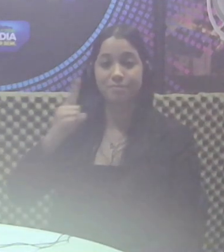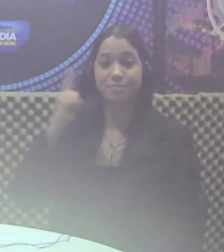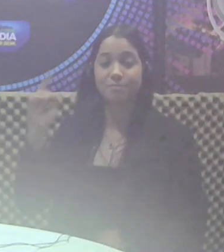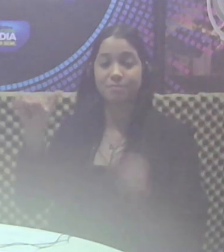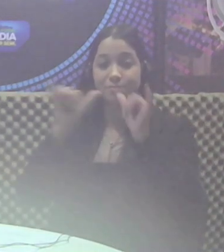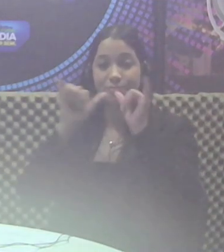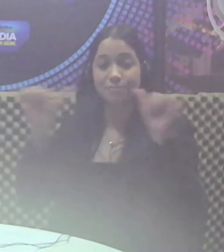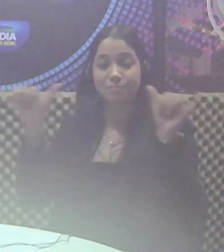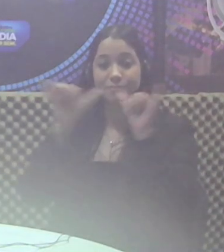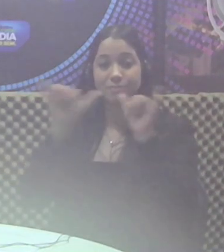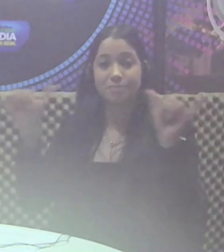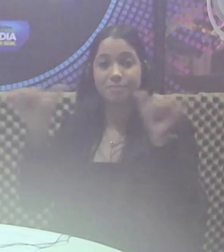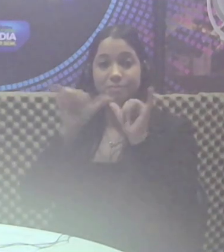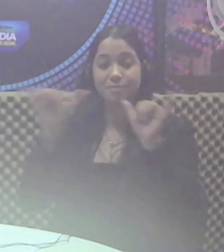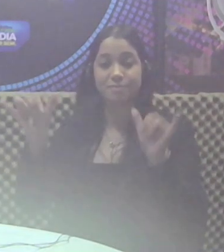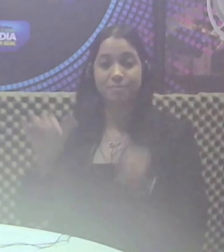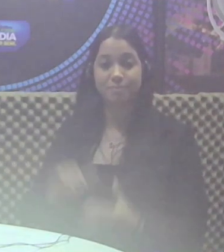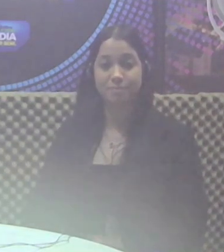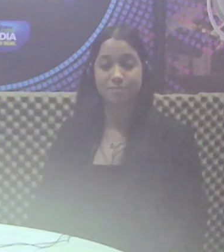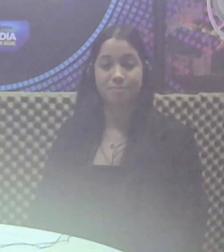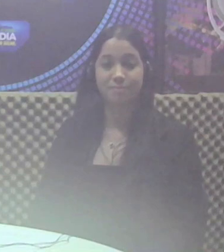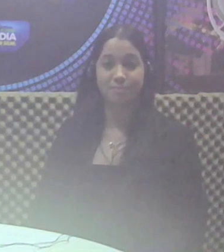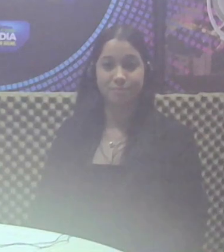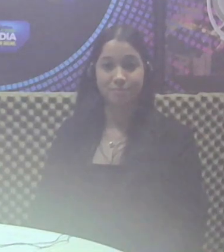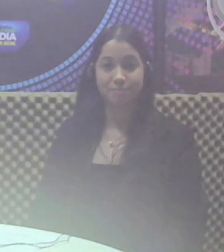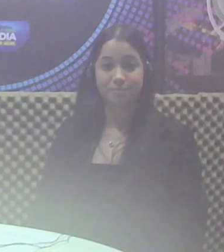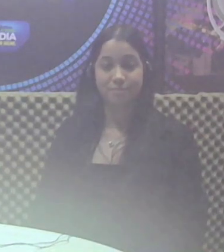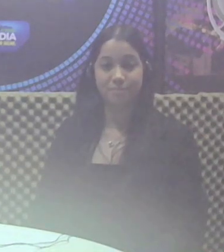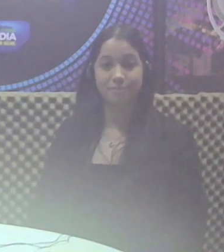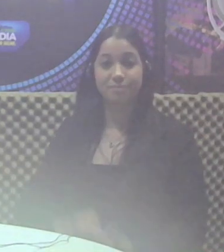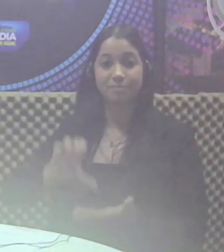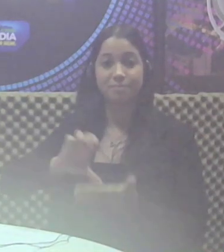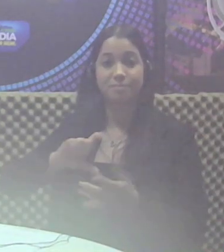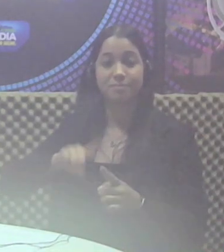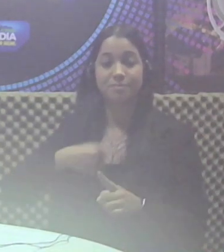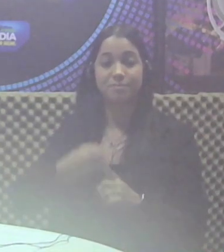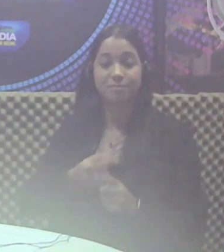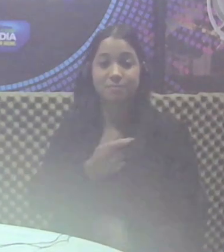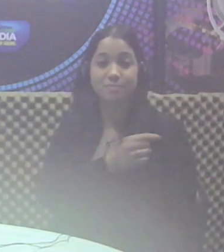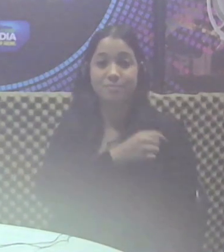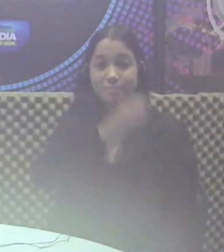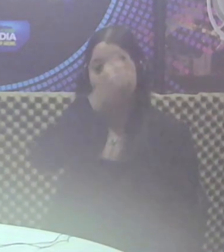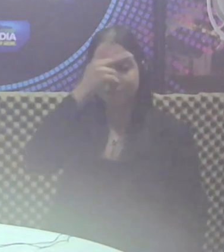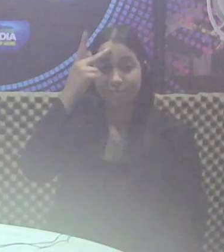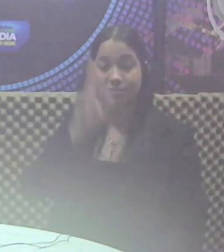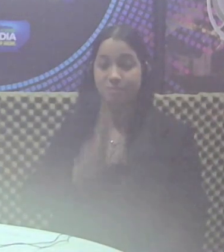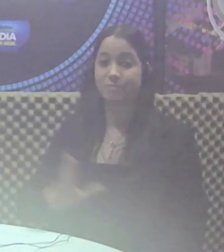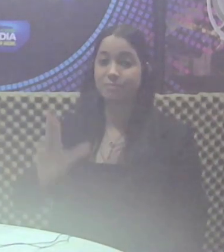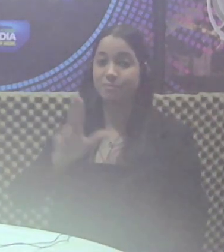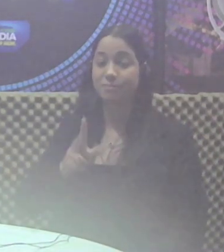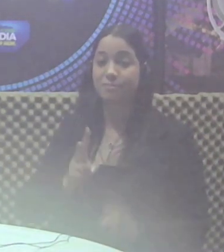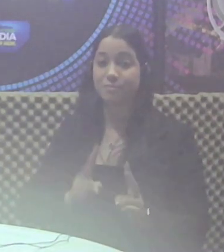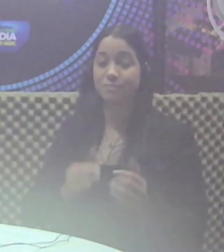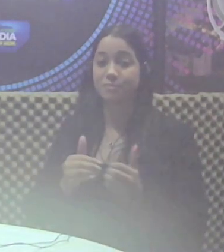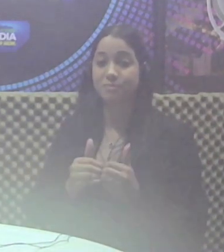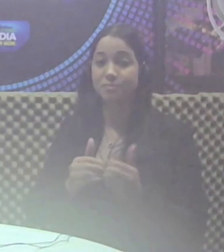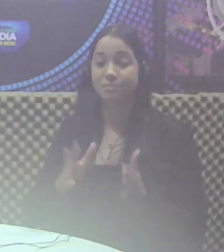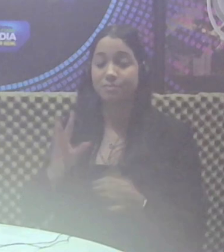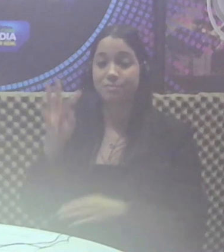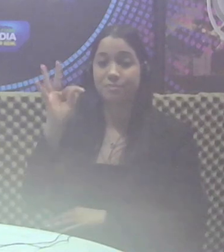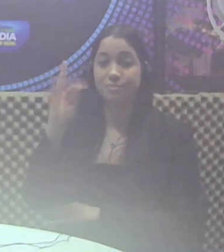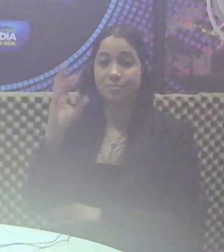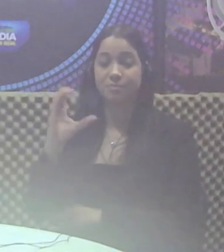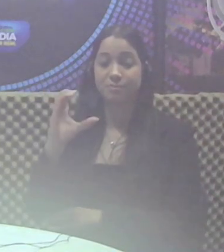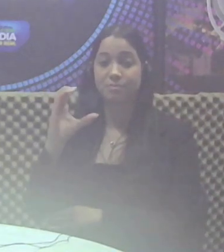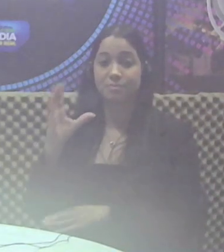Giro de notícias. O ponto extra de vacinação da Prefeitura de Uberlândia vai continuar aberto no Terminal